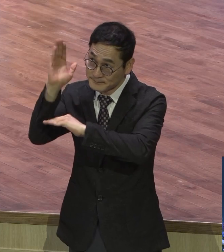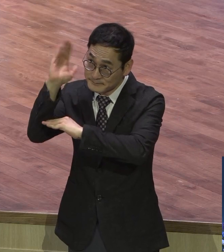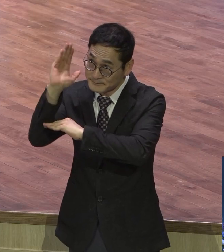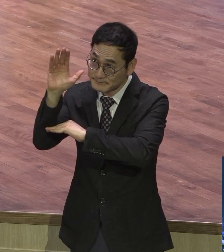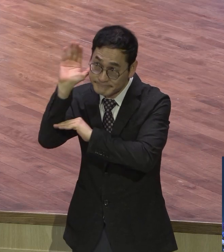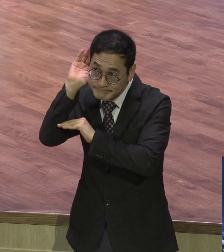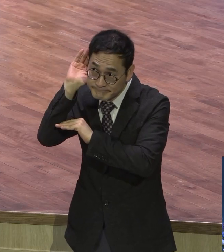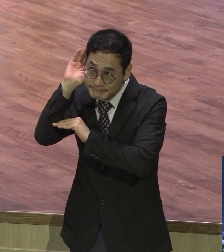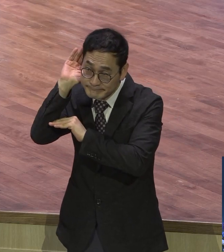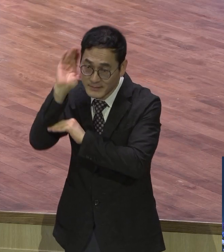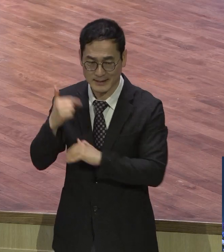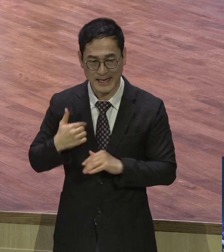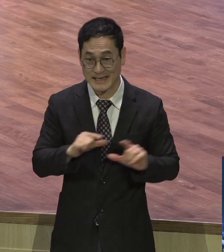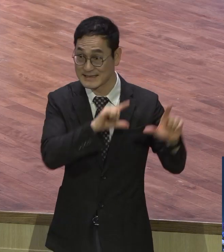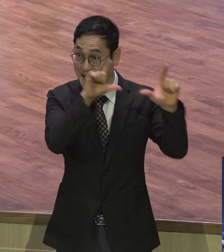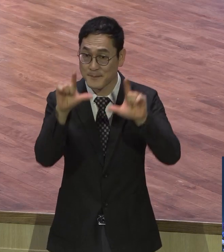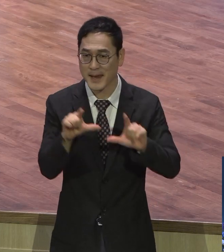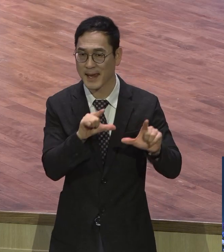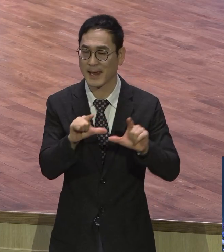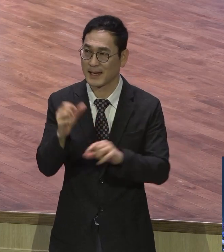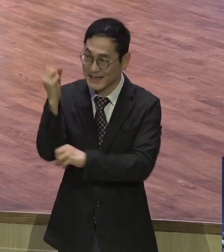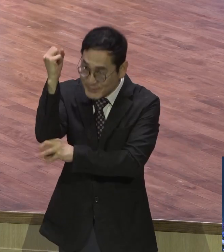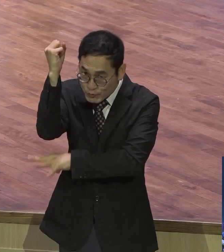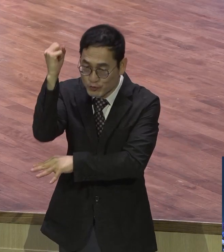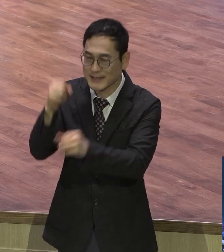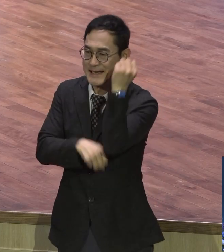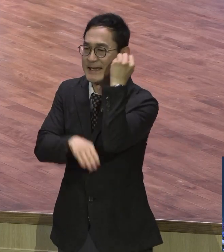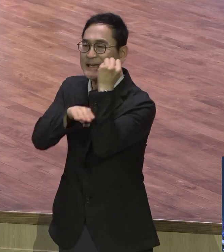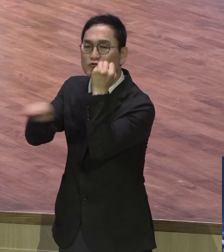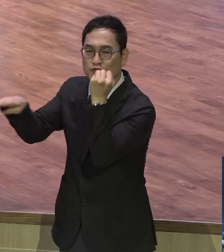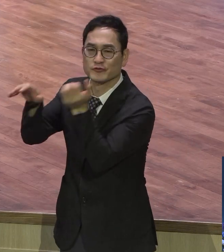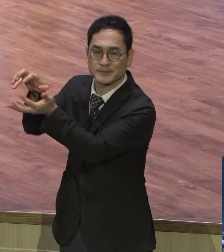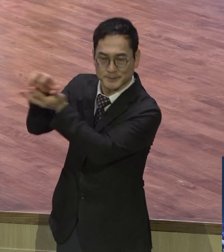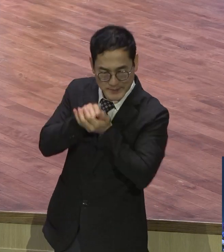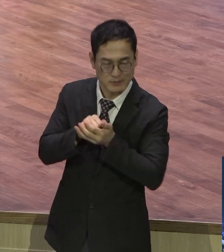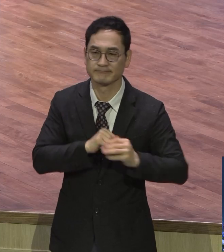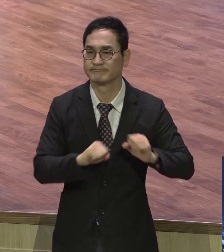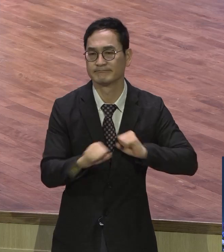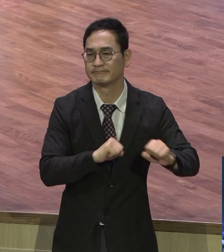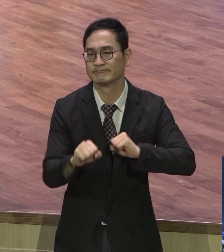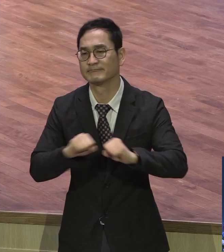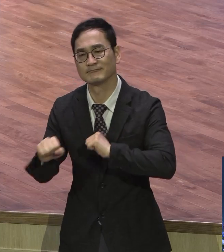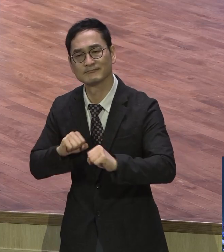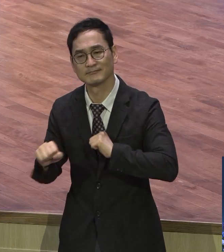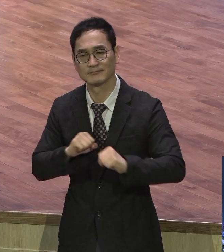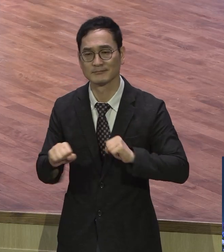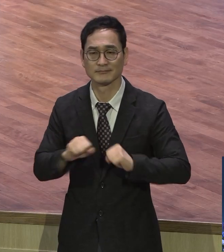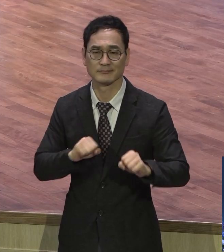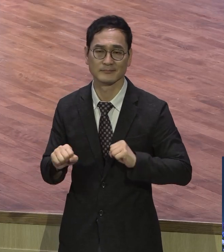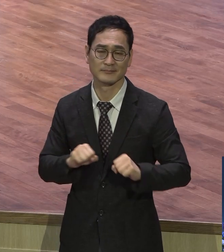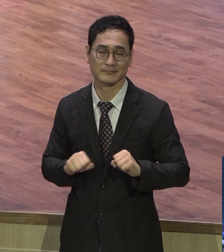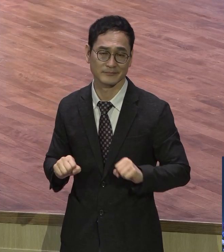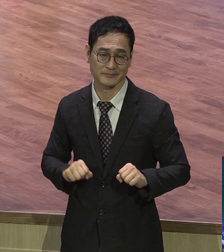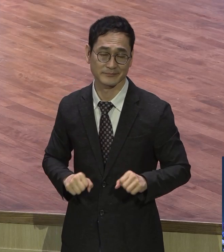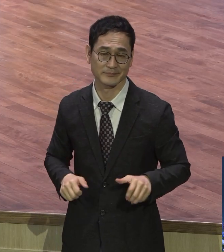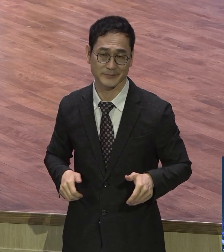모든 삶의 내용의 플랫폼이 되어서 매일매일 활력이 넘치는 그러한